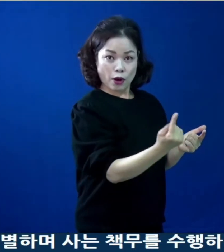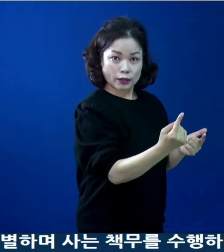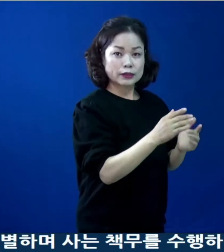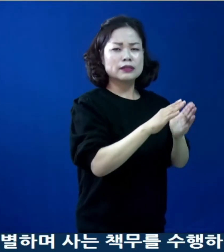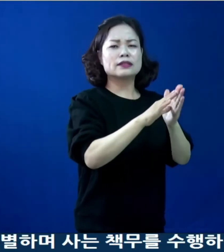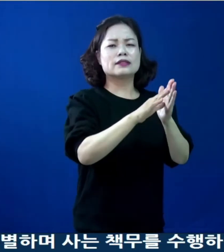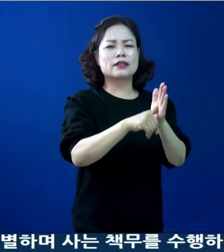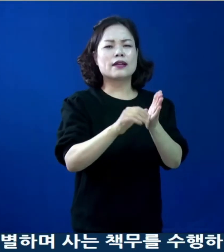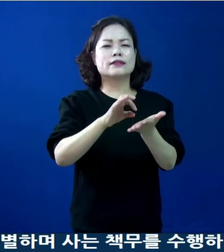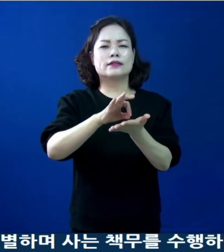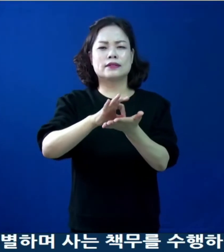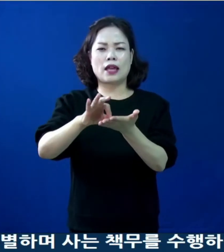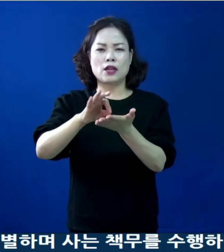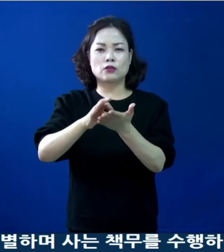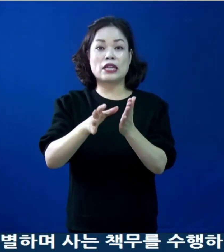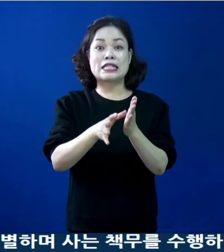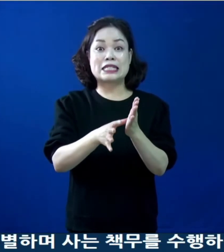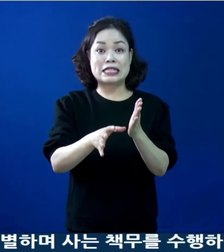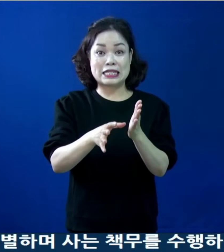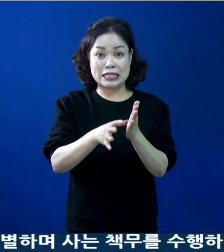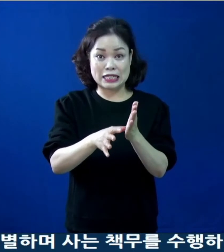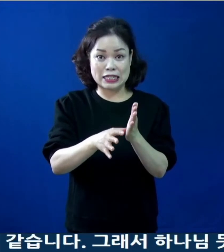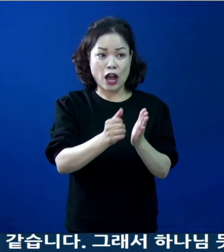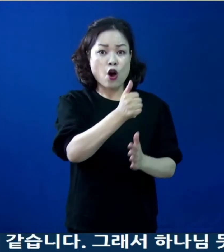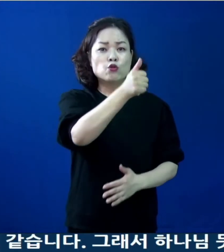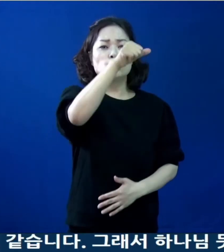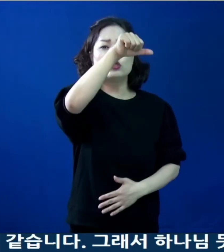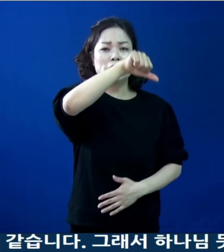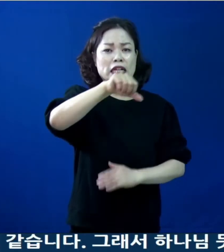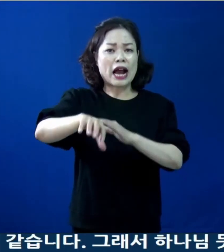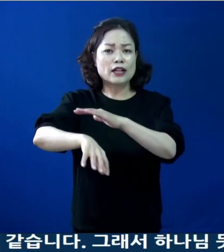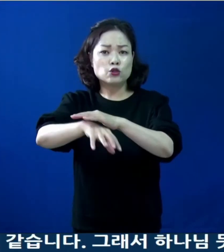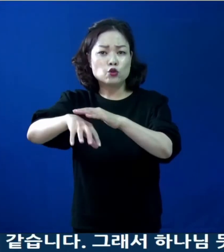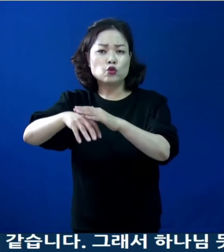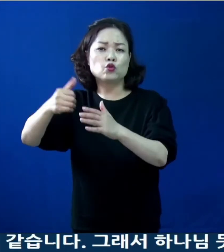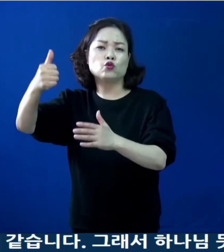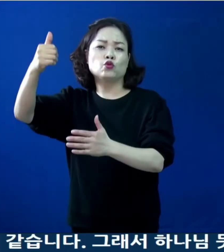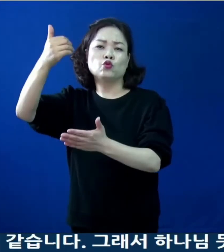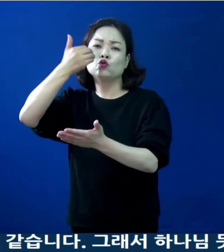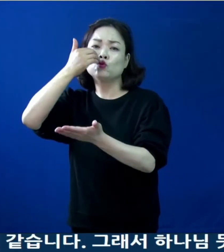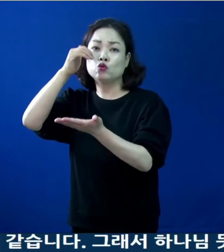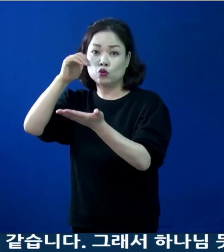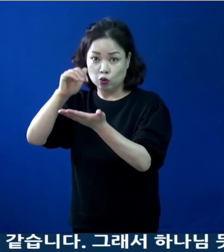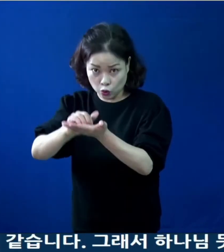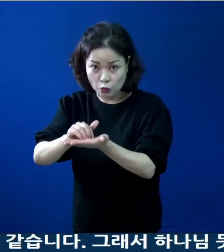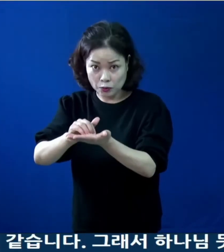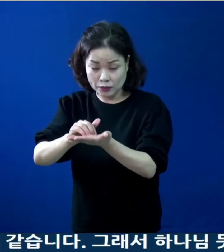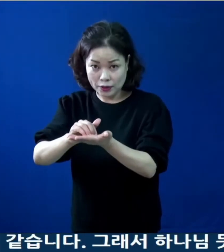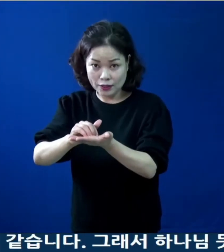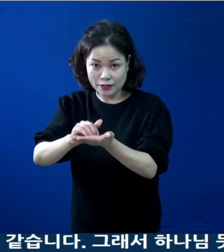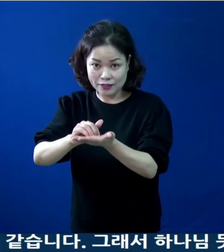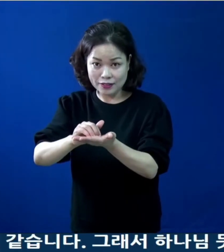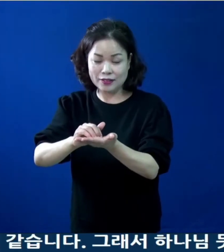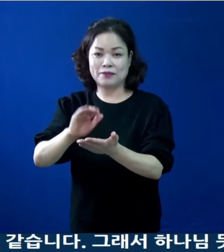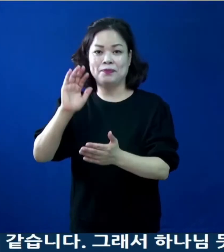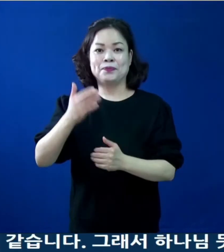때 사용되는 기구가 우림과 둠밈이다, 이렇게 볼 수